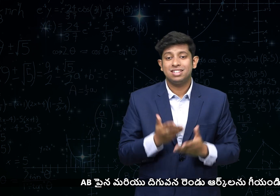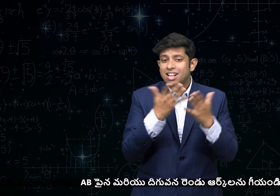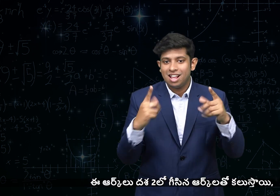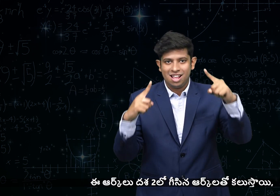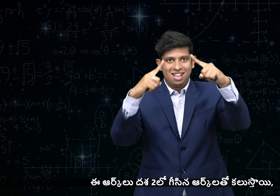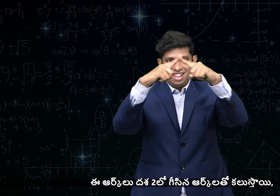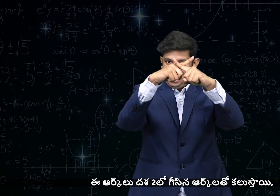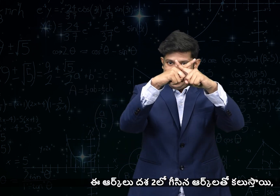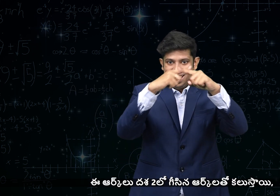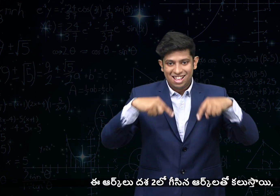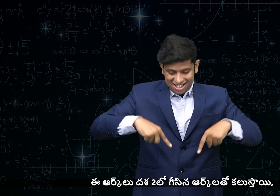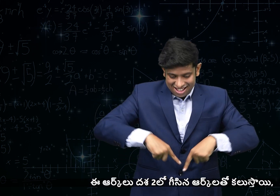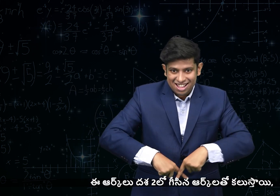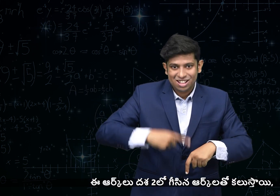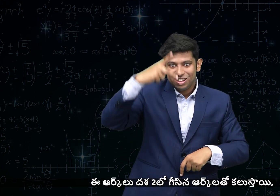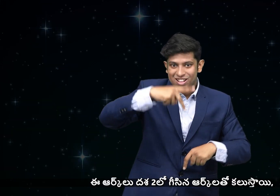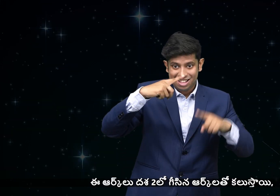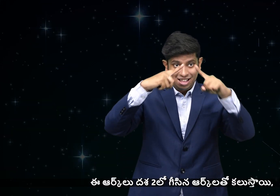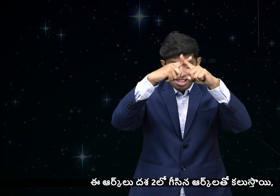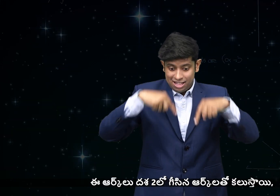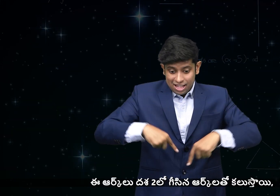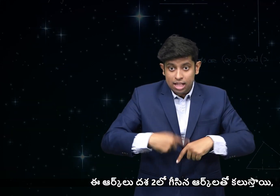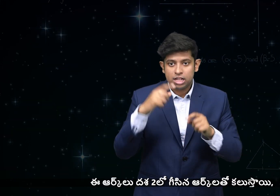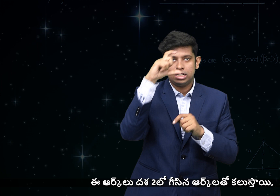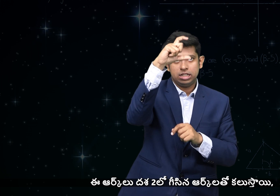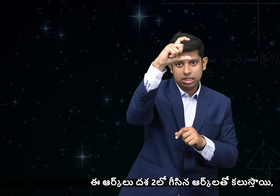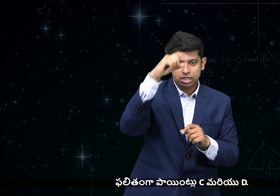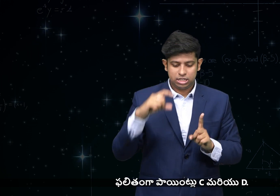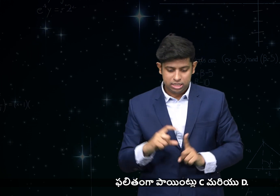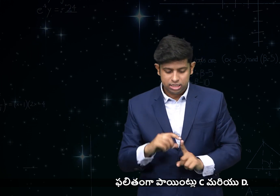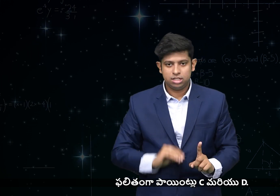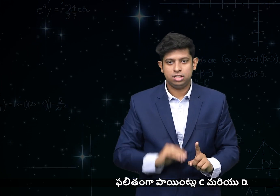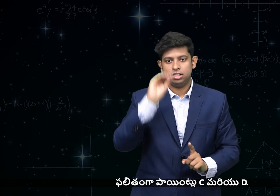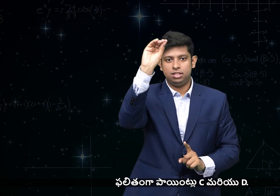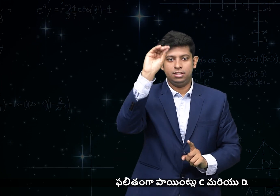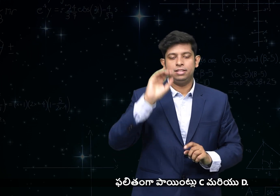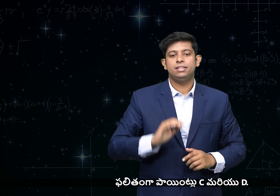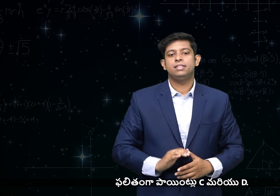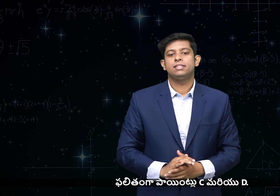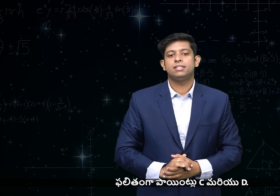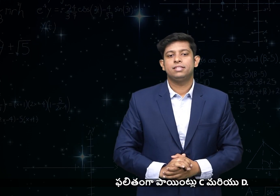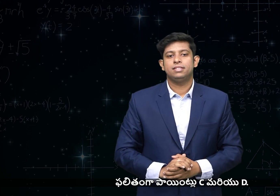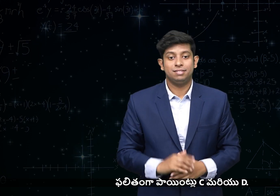ఈ ఆర్క్లు దశ 2లో గీసిన ఆర్కులతో కలుస్తాయి. ఫలితంగా పాయింట్లు C మరియు D.